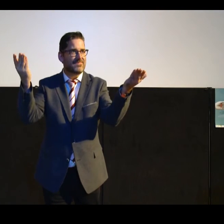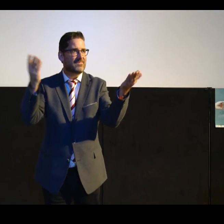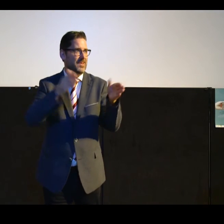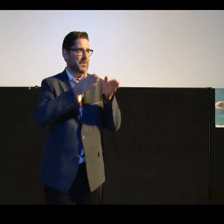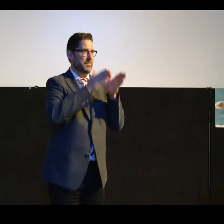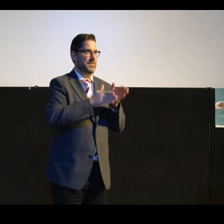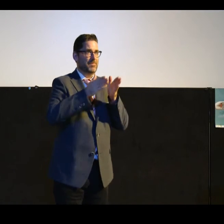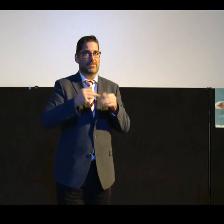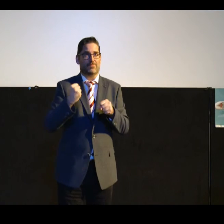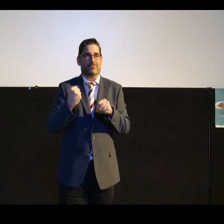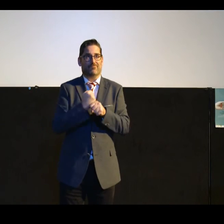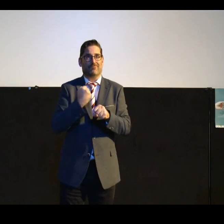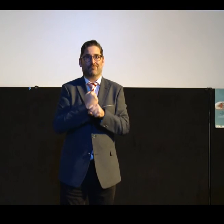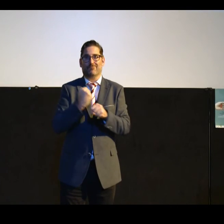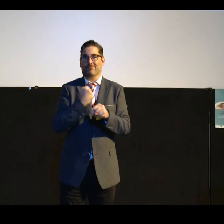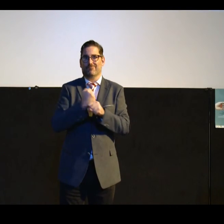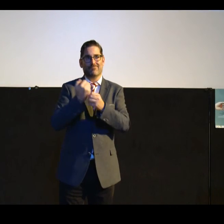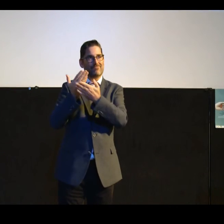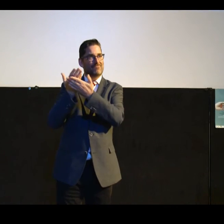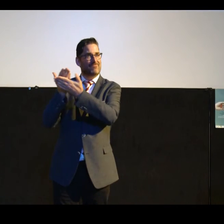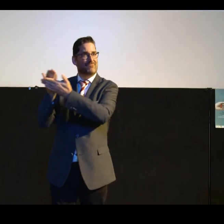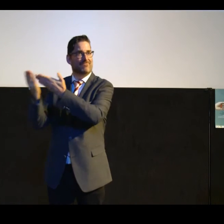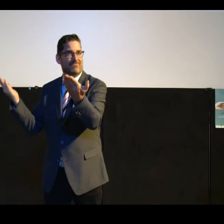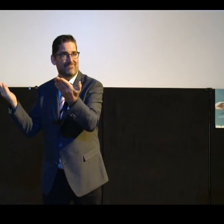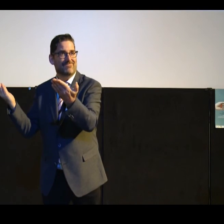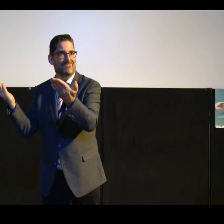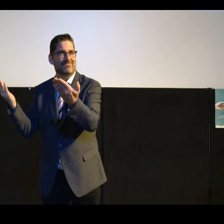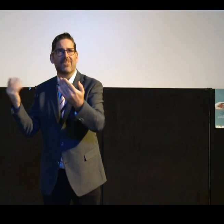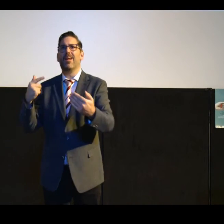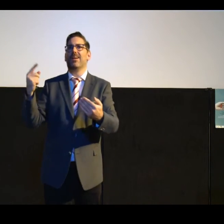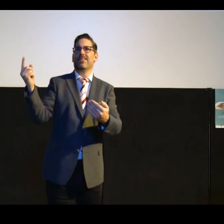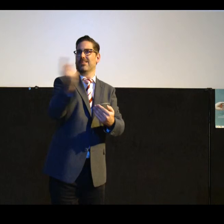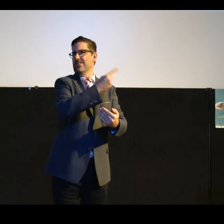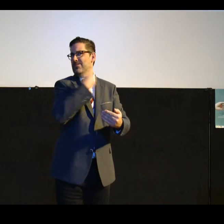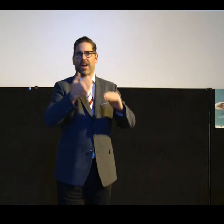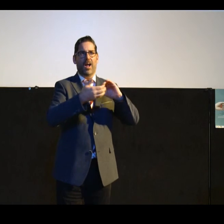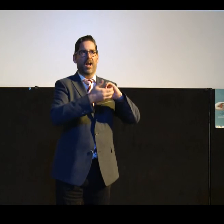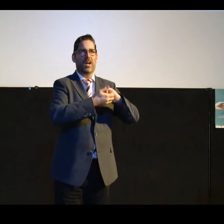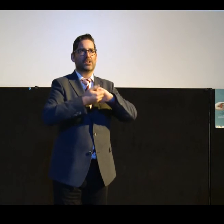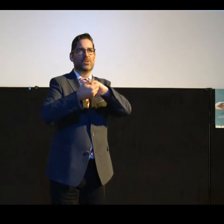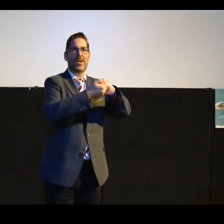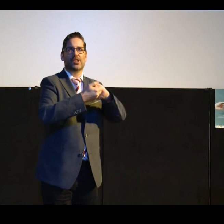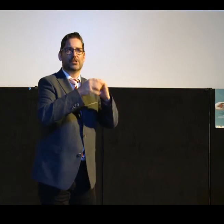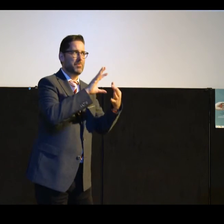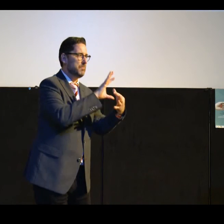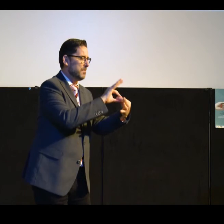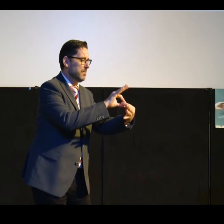Bueno, primero ya hemos visto el Consejo de la EUD, el